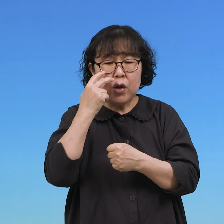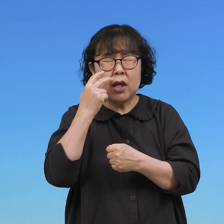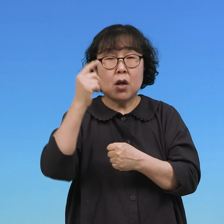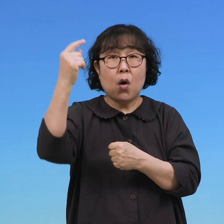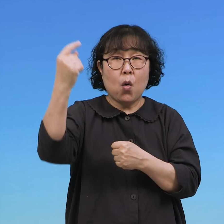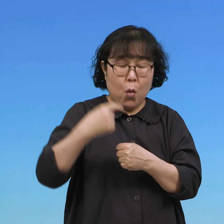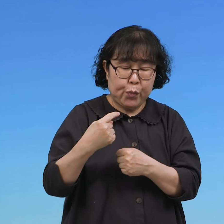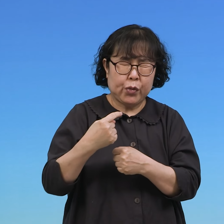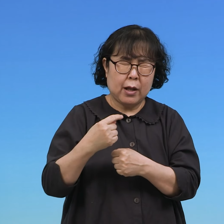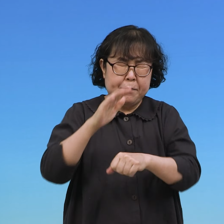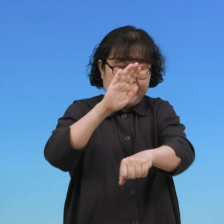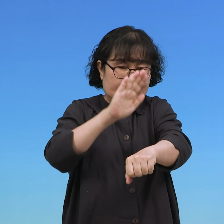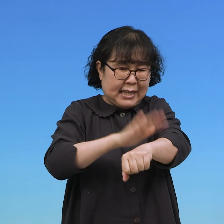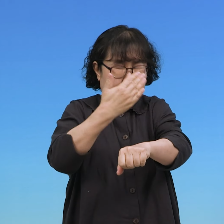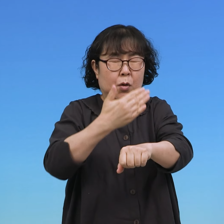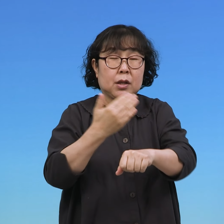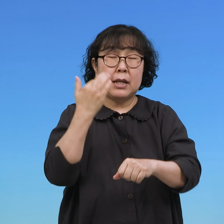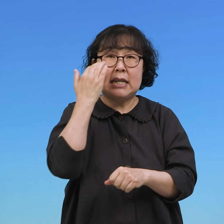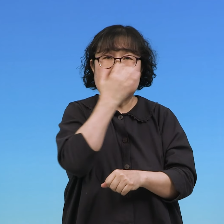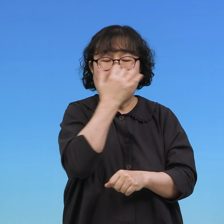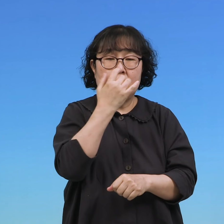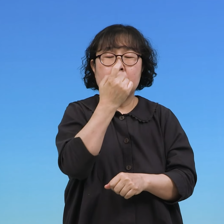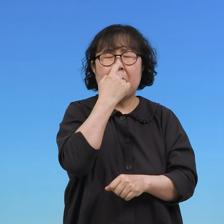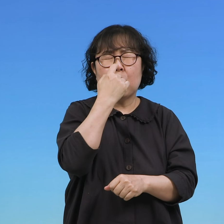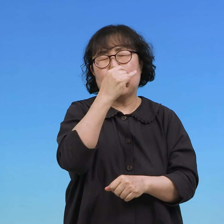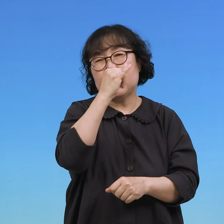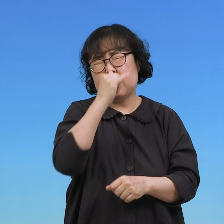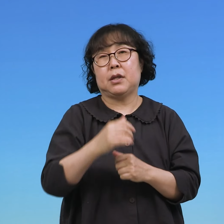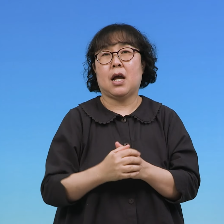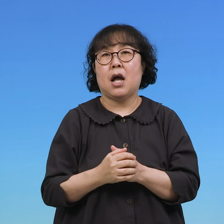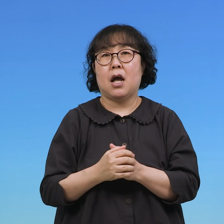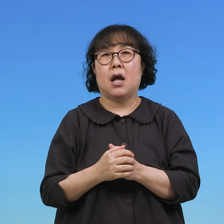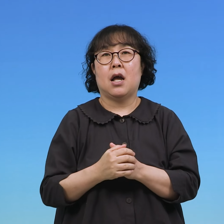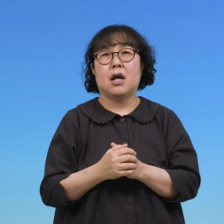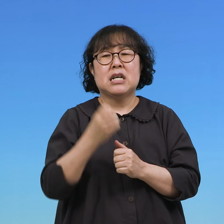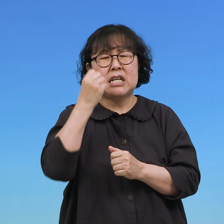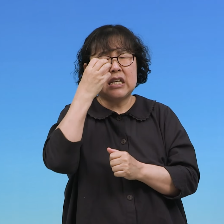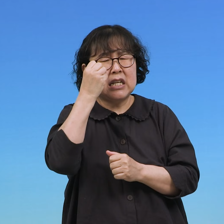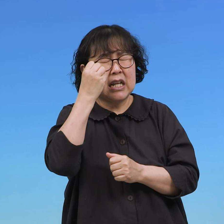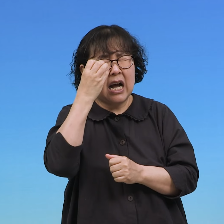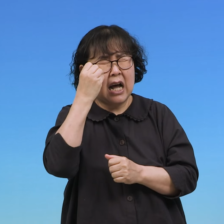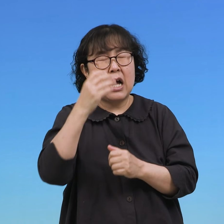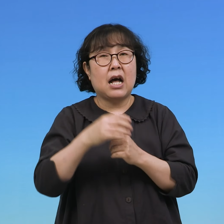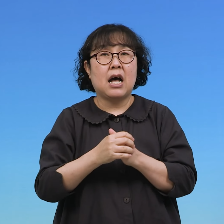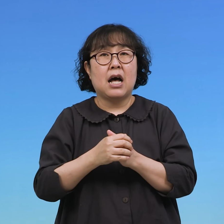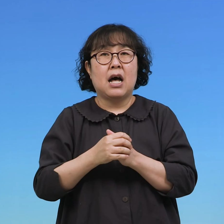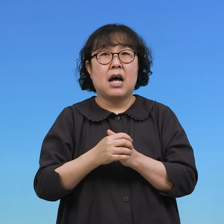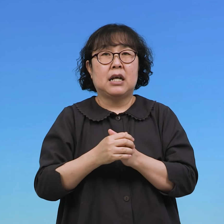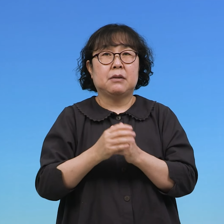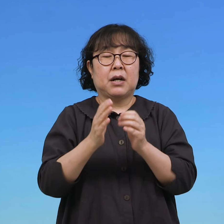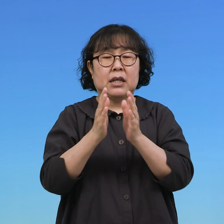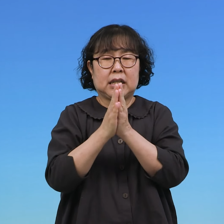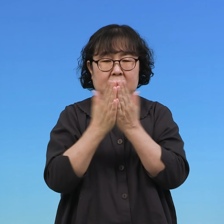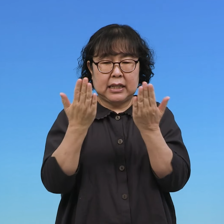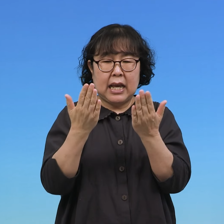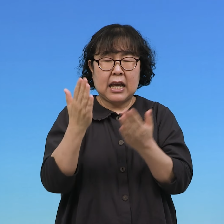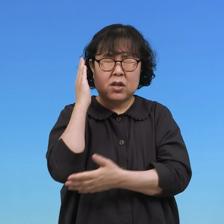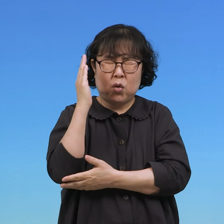와서 잘못되고 왜곡된 성을 배우는 거 아닙니까? 말도 안 되는 이상한 저질 소설 같은 거를